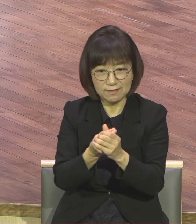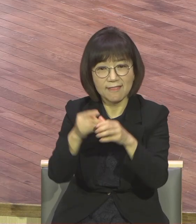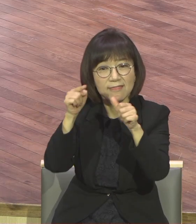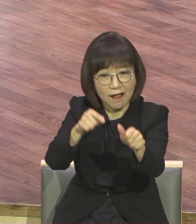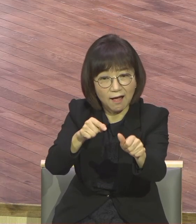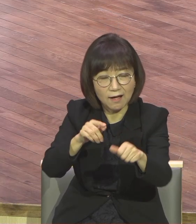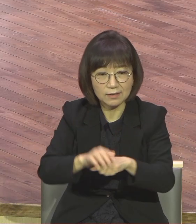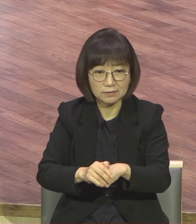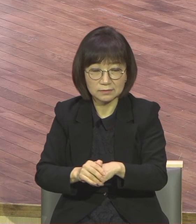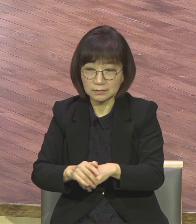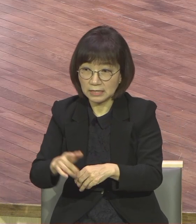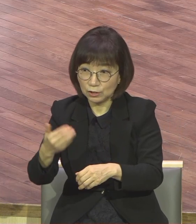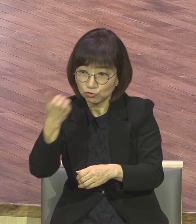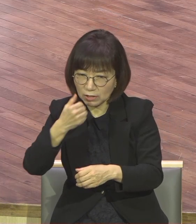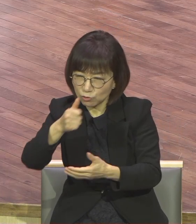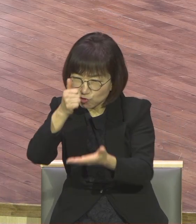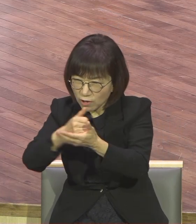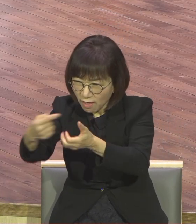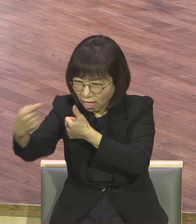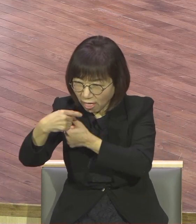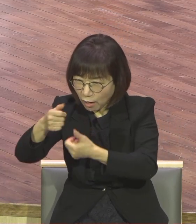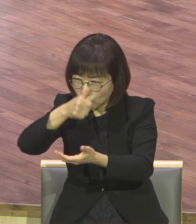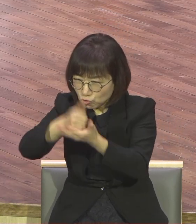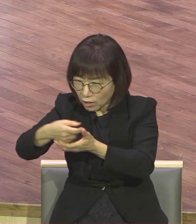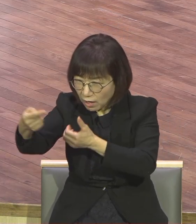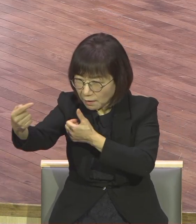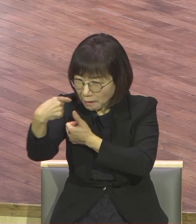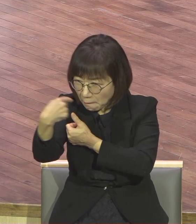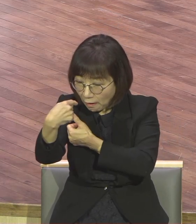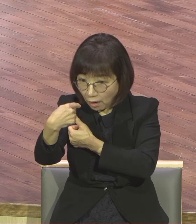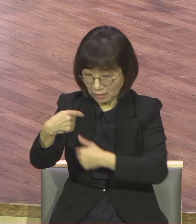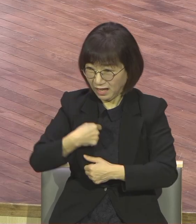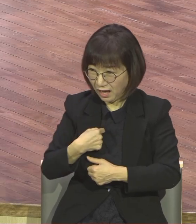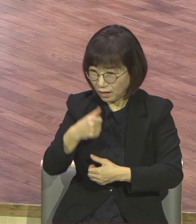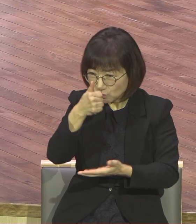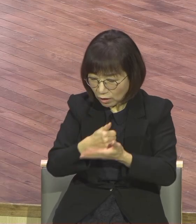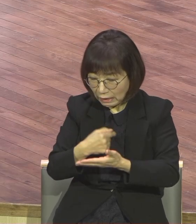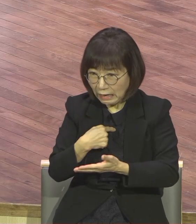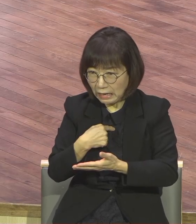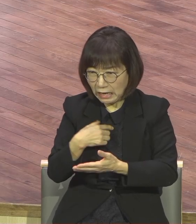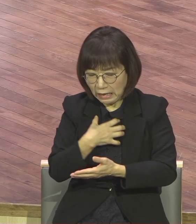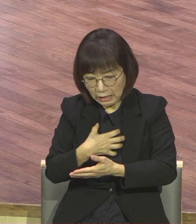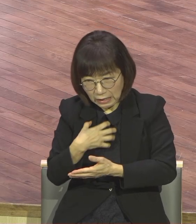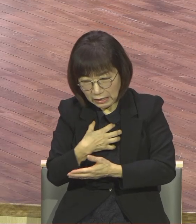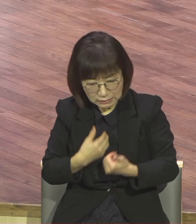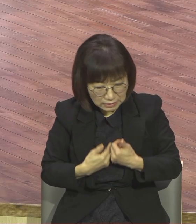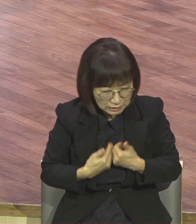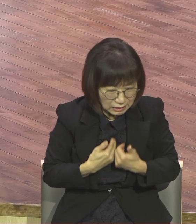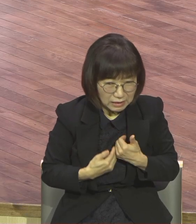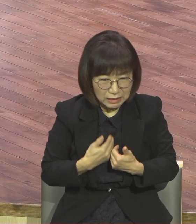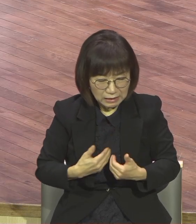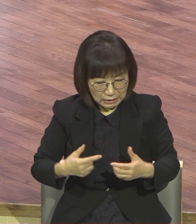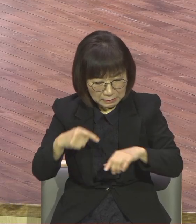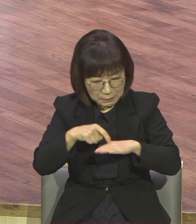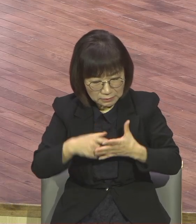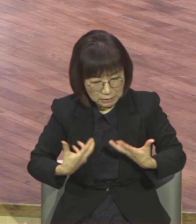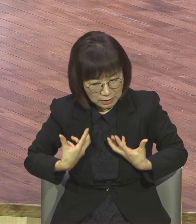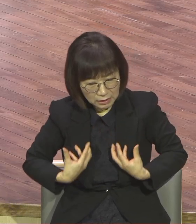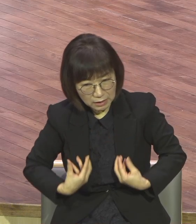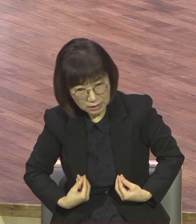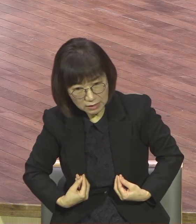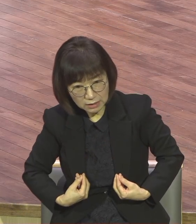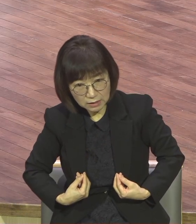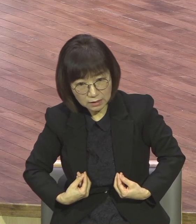정죄의식이 우리 안에 들어오게 되면 어떻게 돼요? 갈등하게 되죠. 낙심하게 되죠. 영적인 전진을